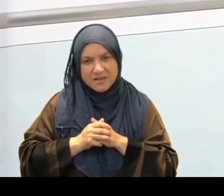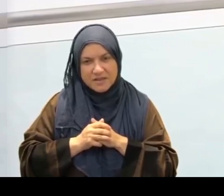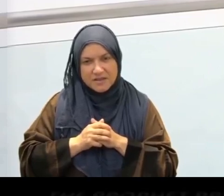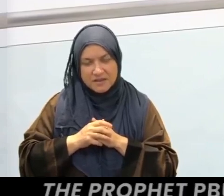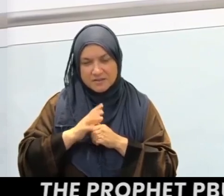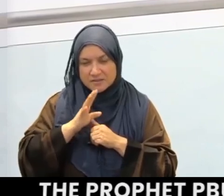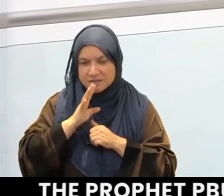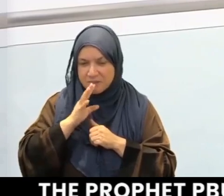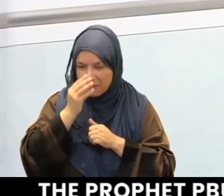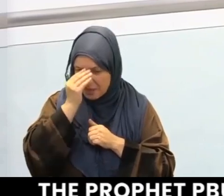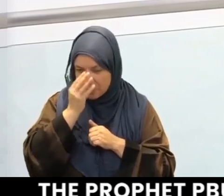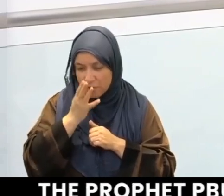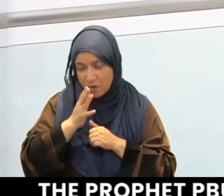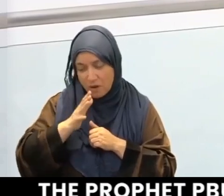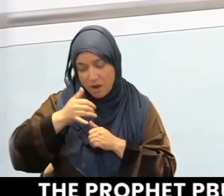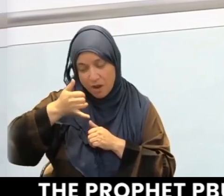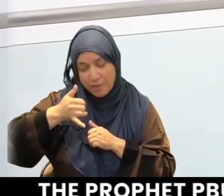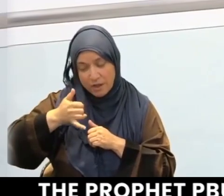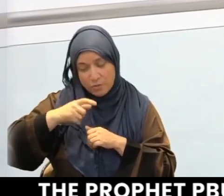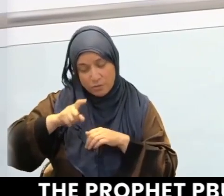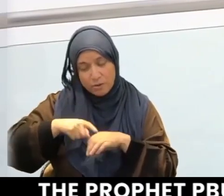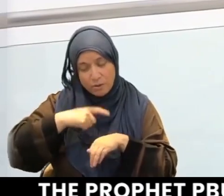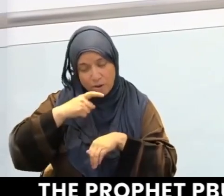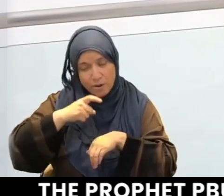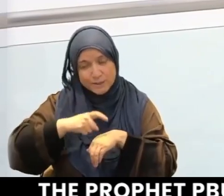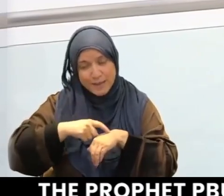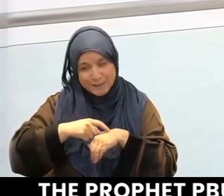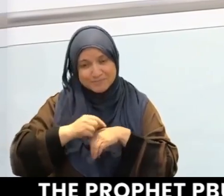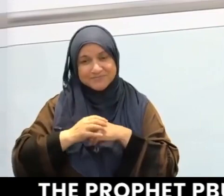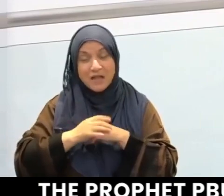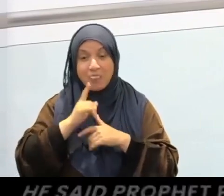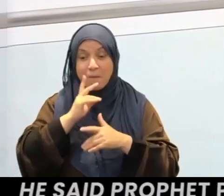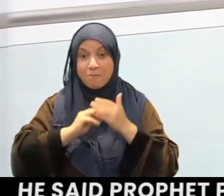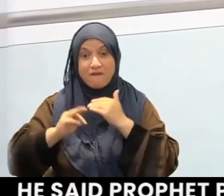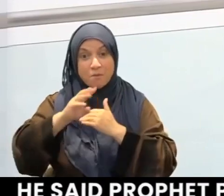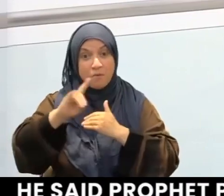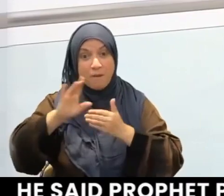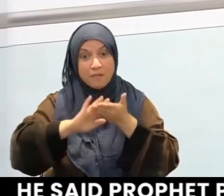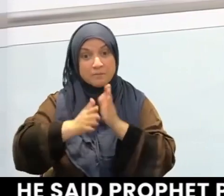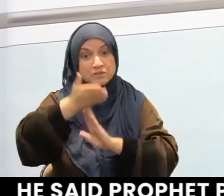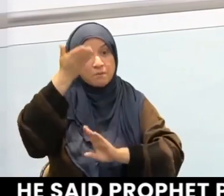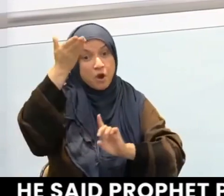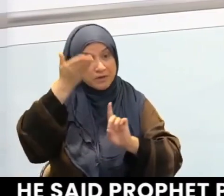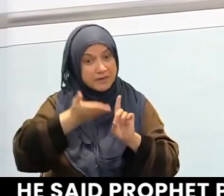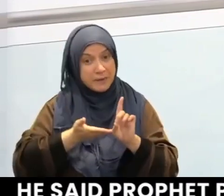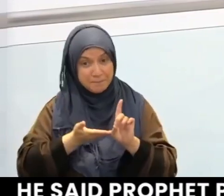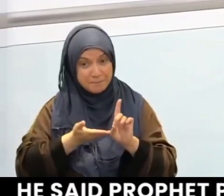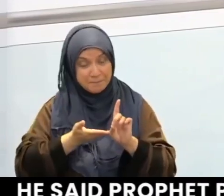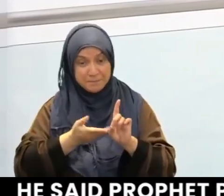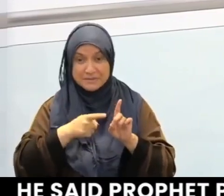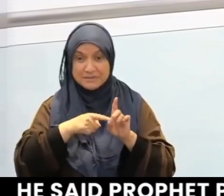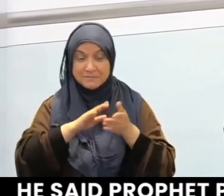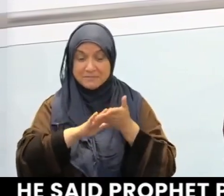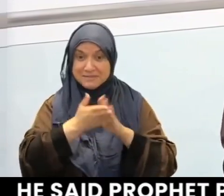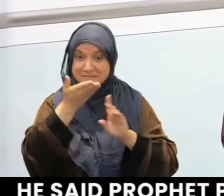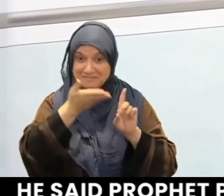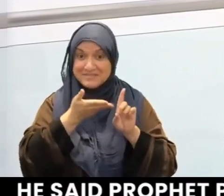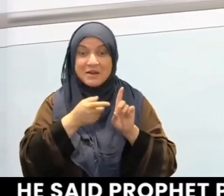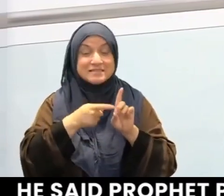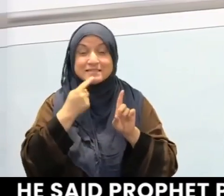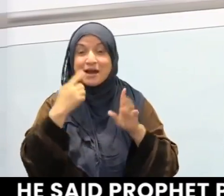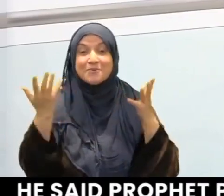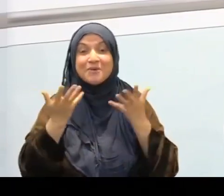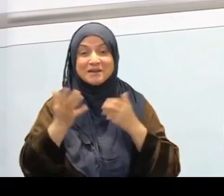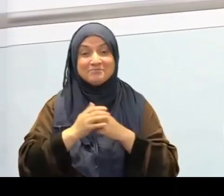khuluqahu. The Prophet ﷺ said in this authentic hadith in al-Tabarani, he said alayhi salatu wassalam, I guarantee a home in